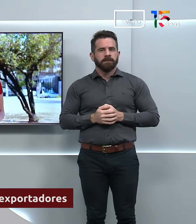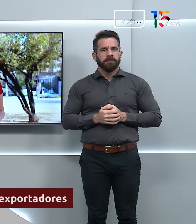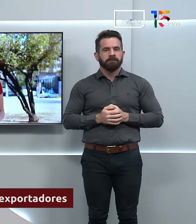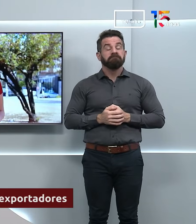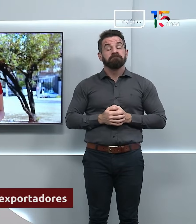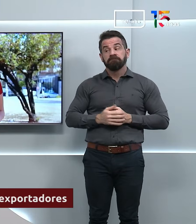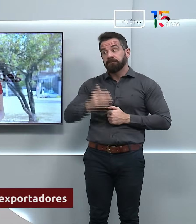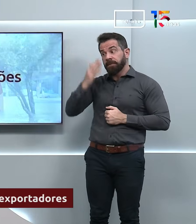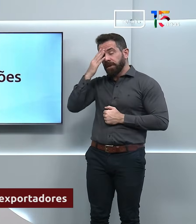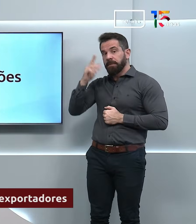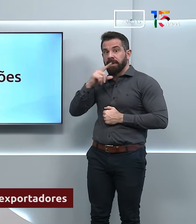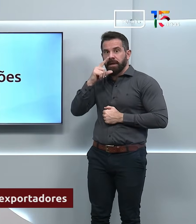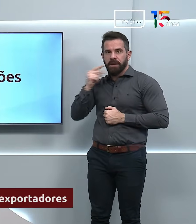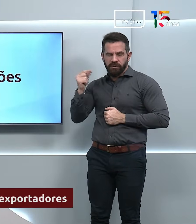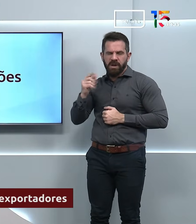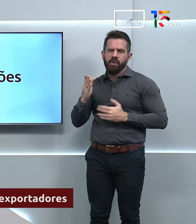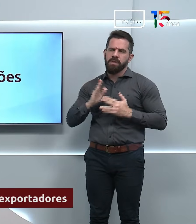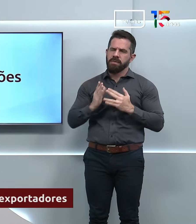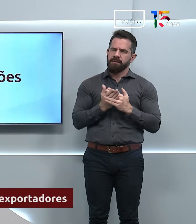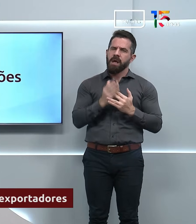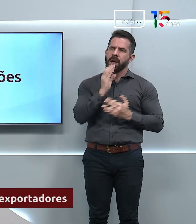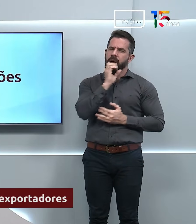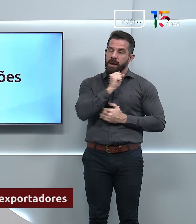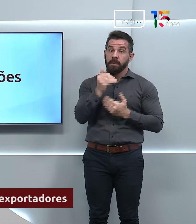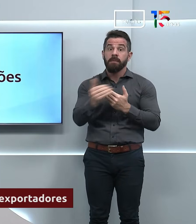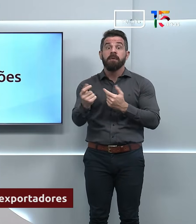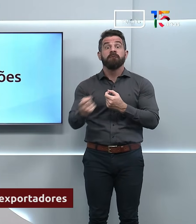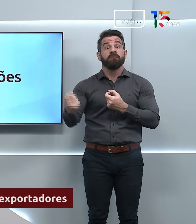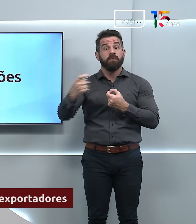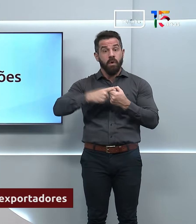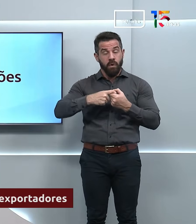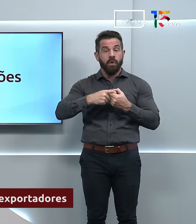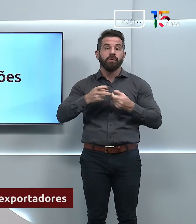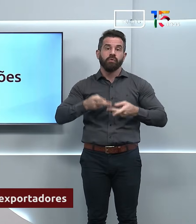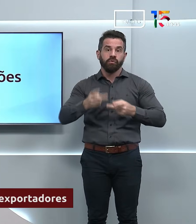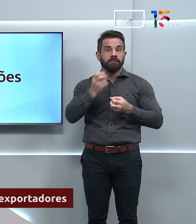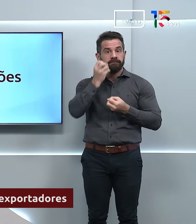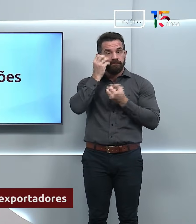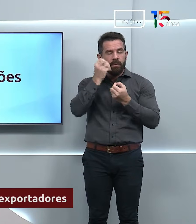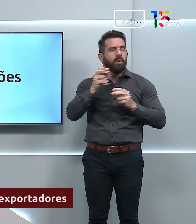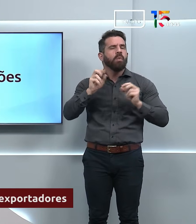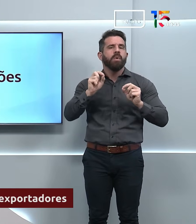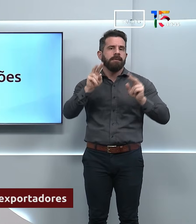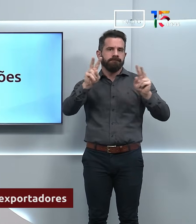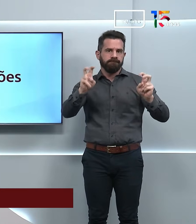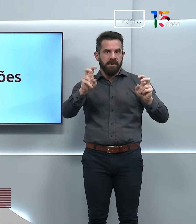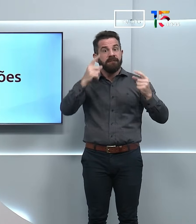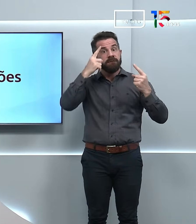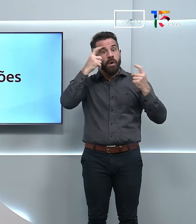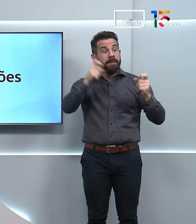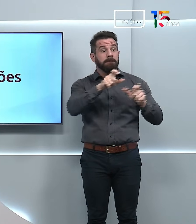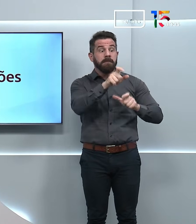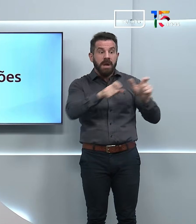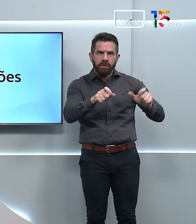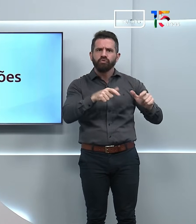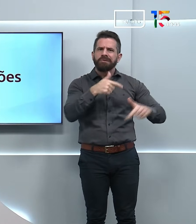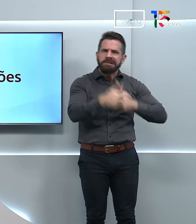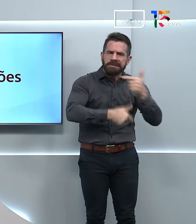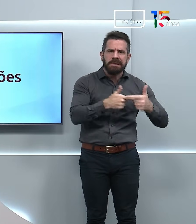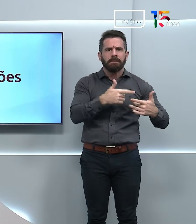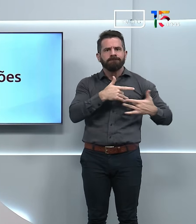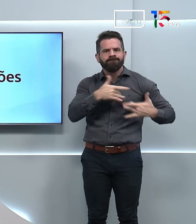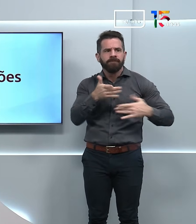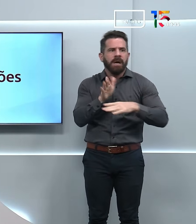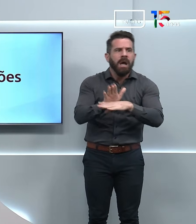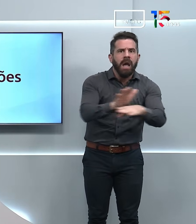A gente agradece a Janaína e vai para um rápido intervalo. Daqui a pouco tem informações sobre a violência contra defensores de direitos humanos e do meio